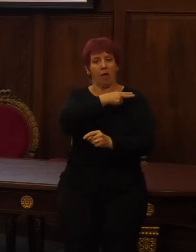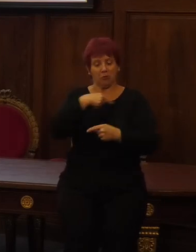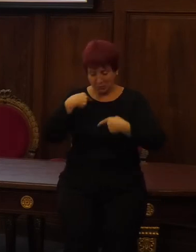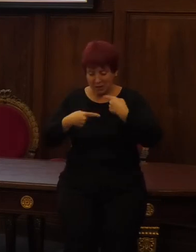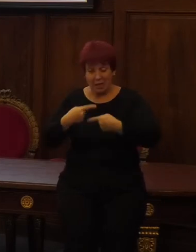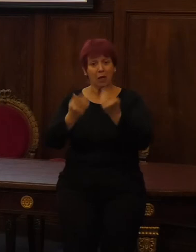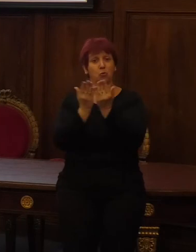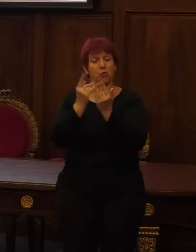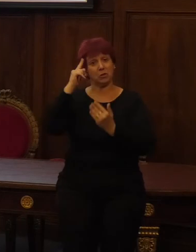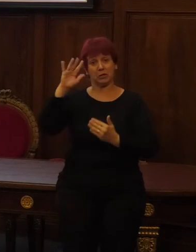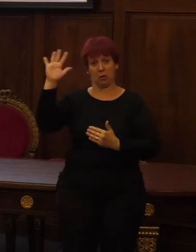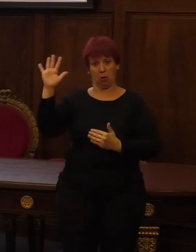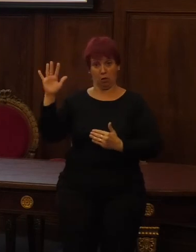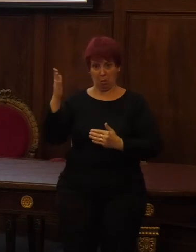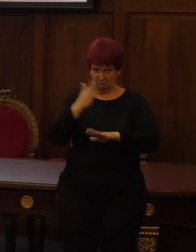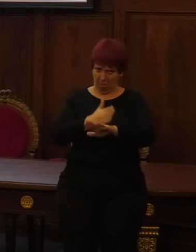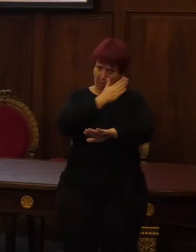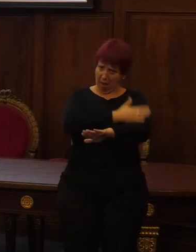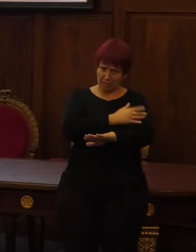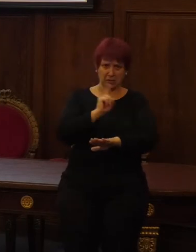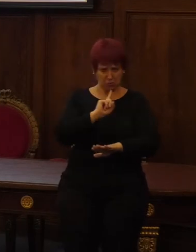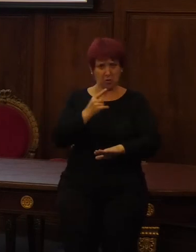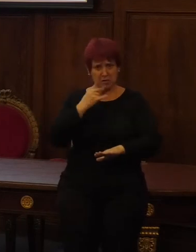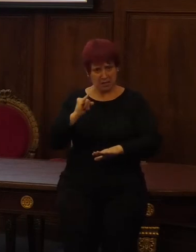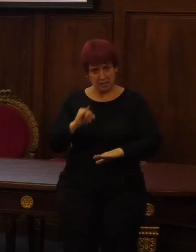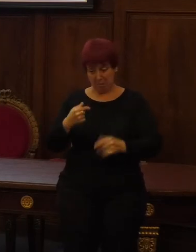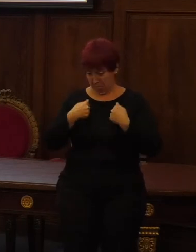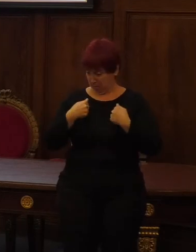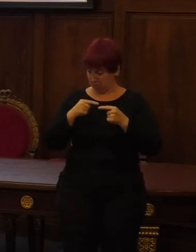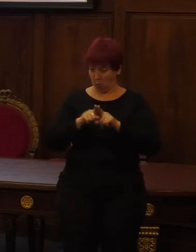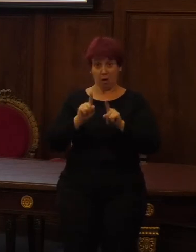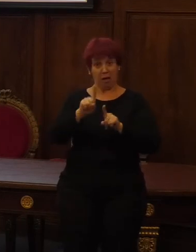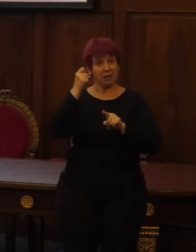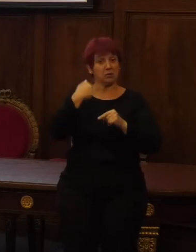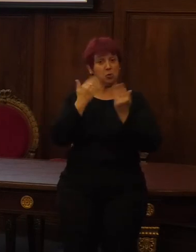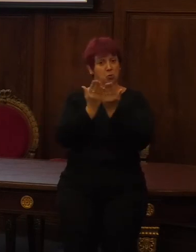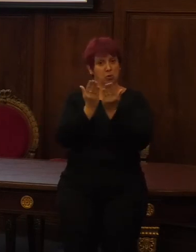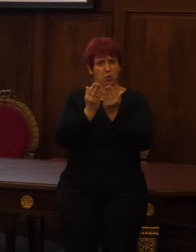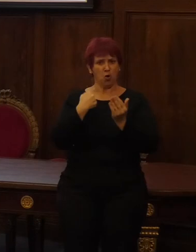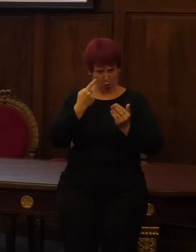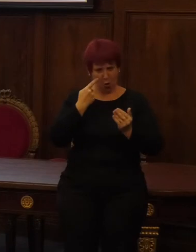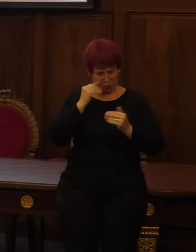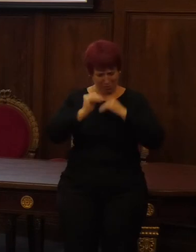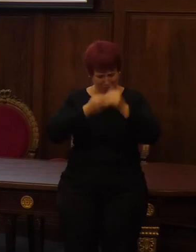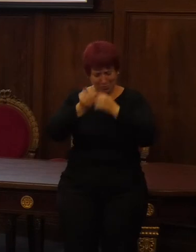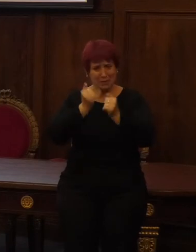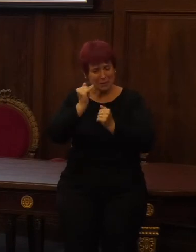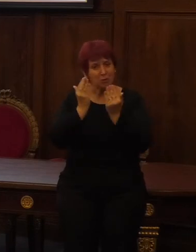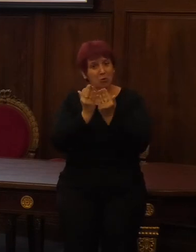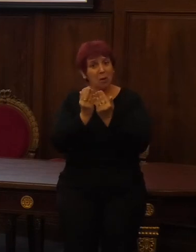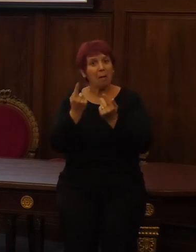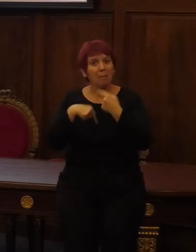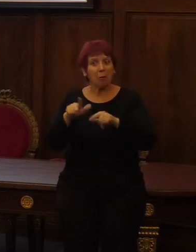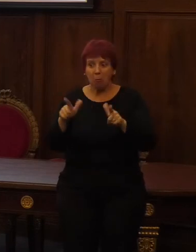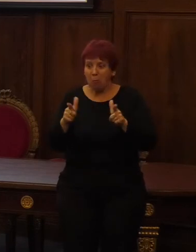que antes ninguna de las generaciones que me precedieron y las mías también no producían conocimiento. Lo que